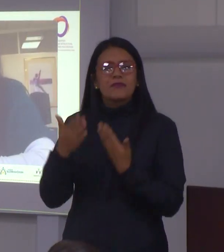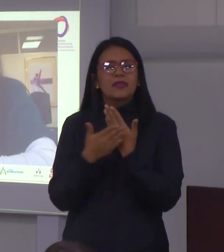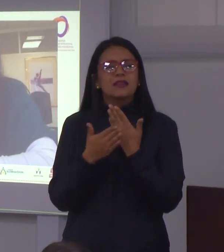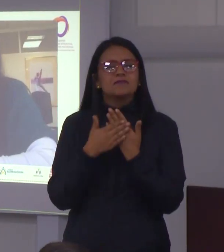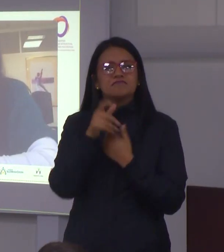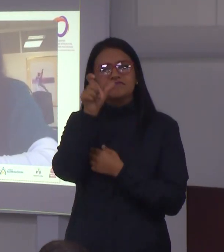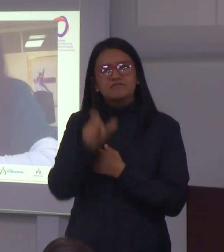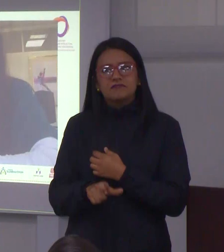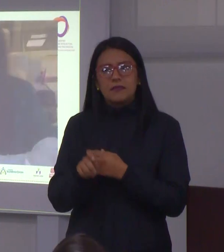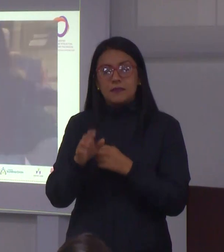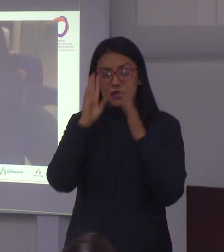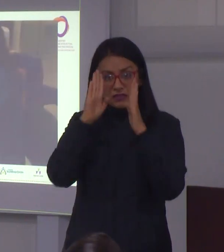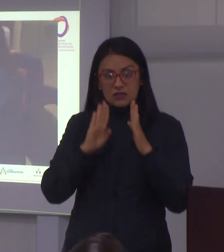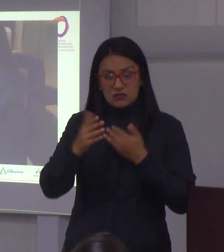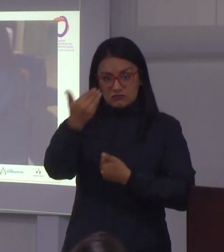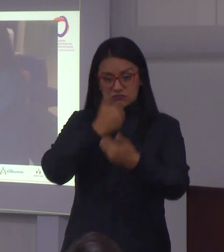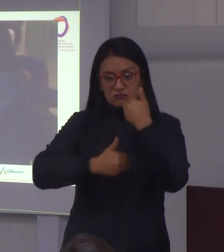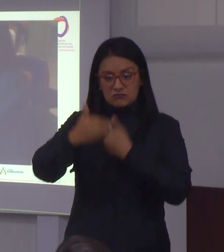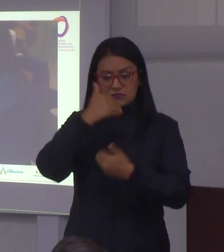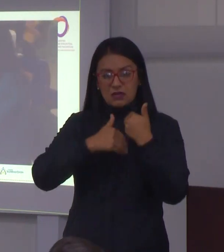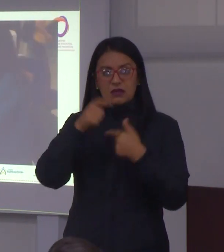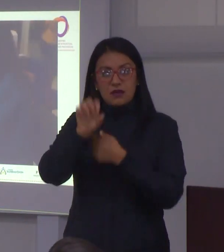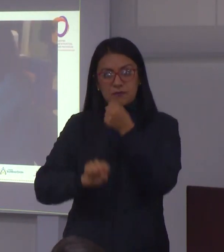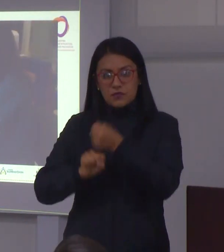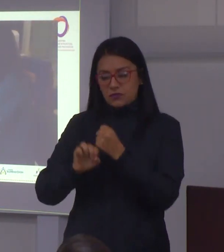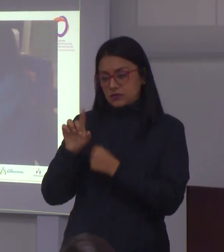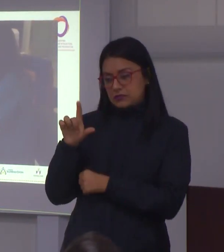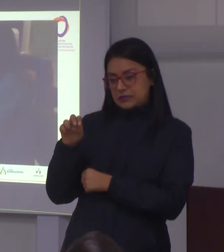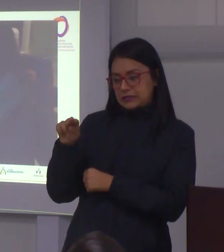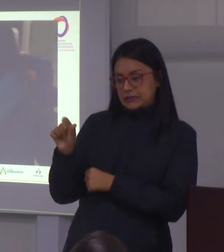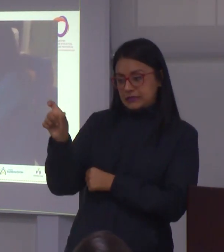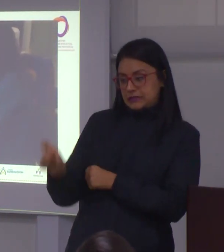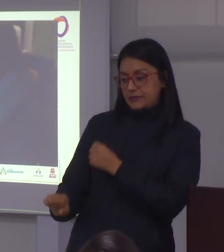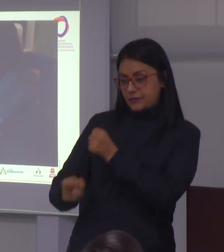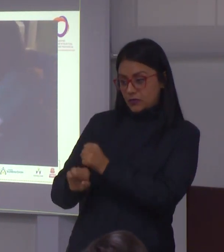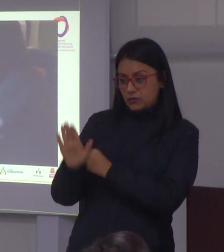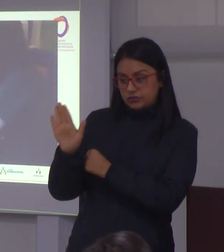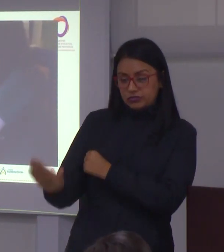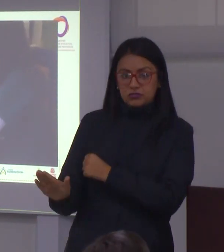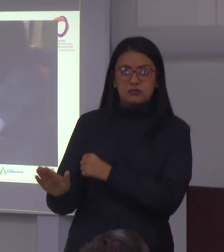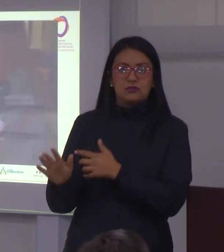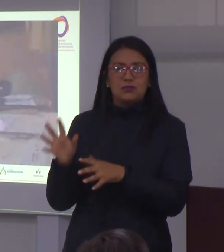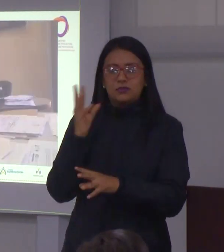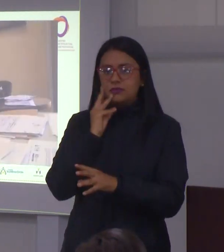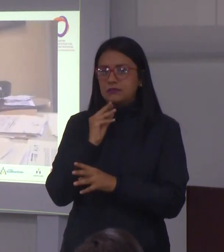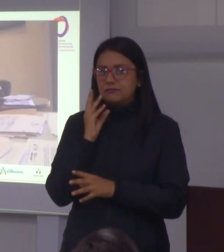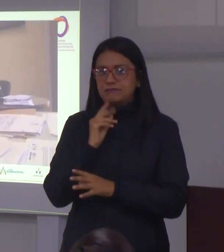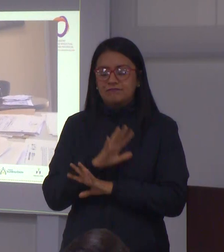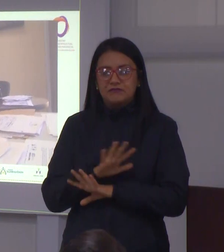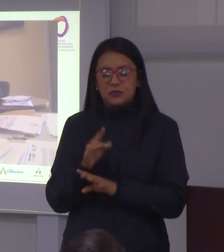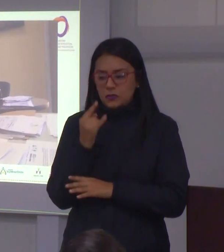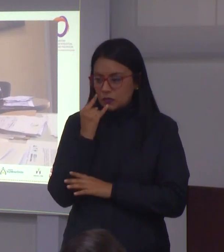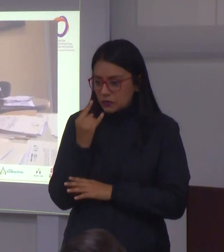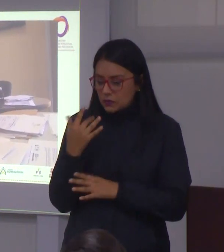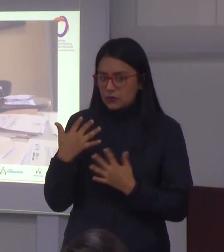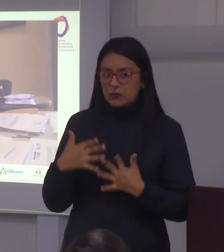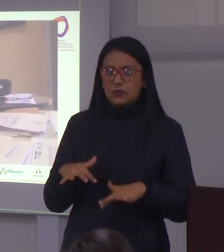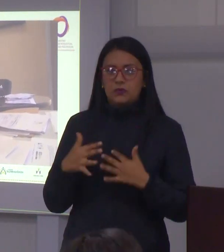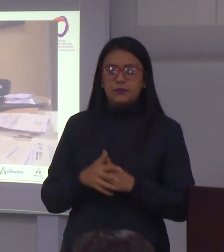respecta al área nacional gerente, el apoyo de línea. Es una experiencia bien interesante.